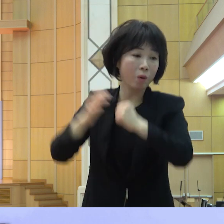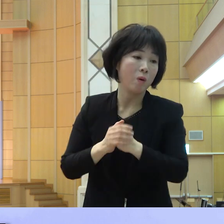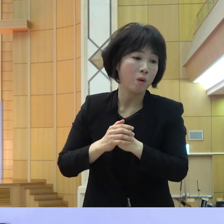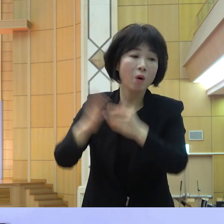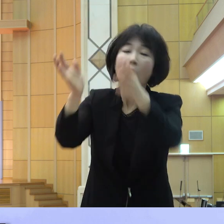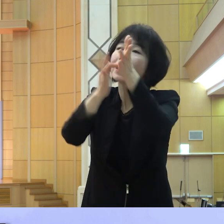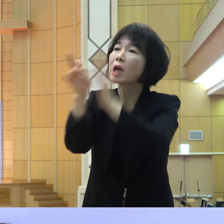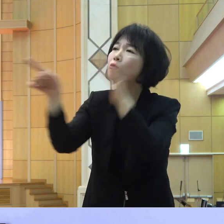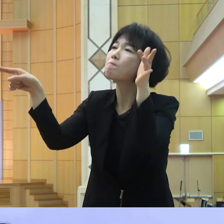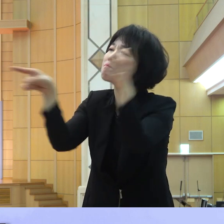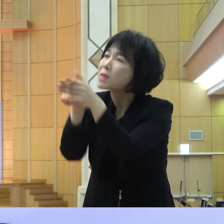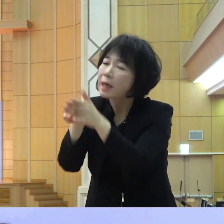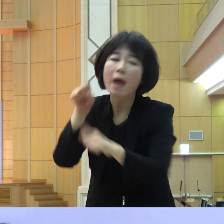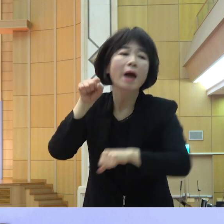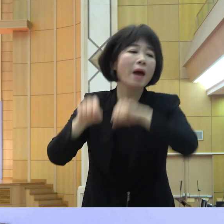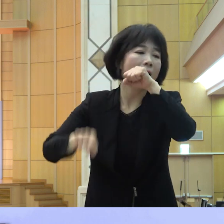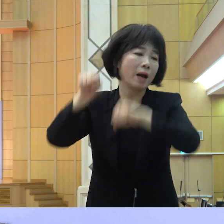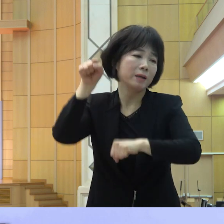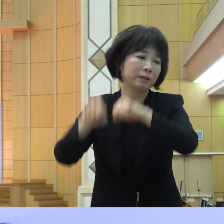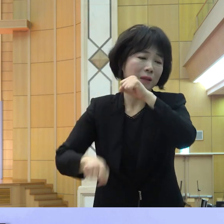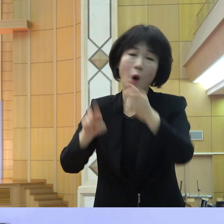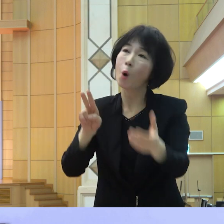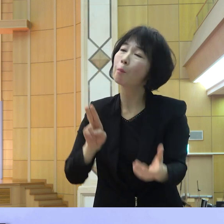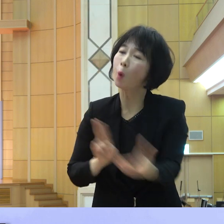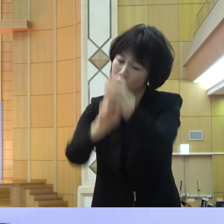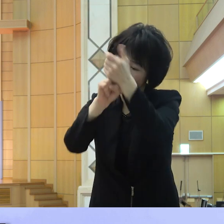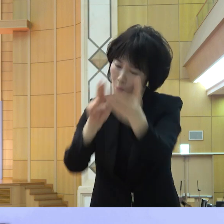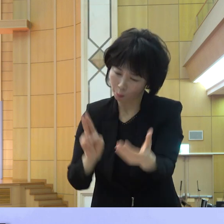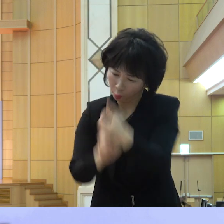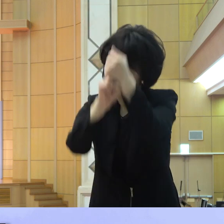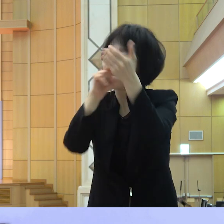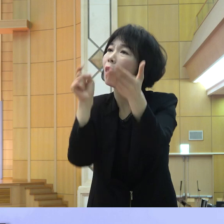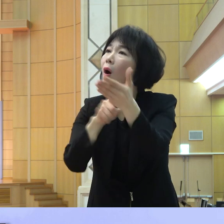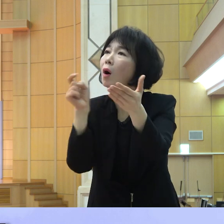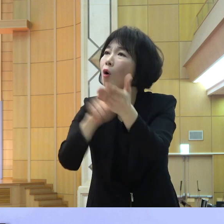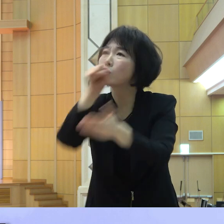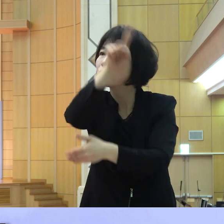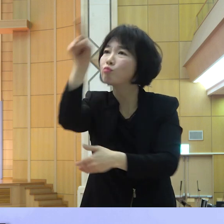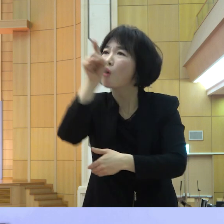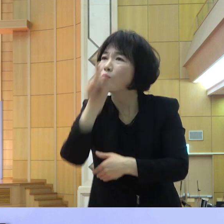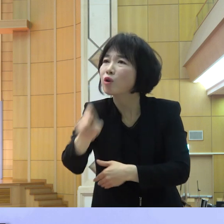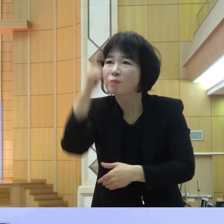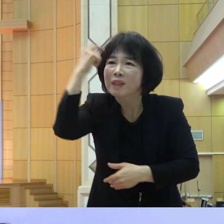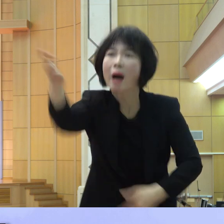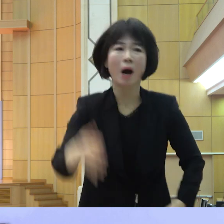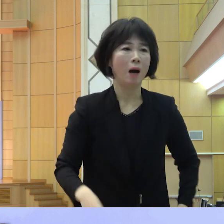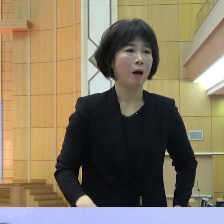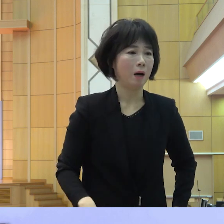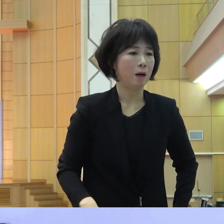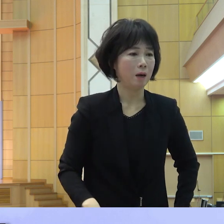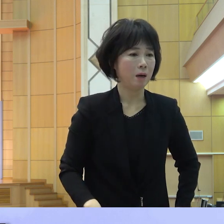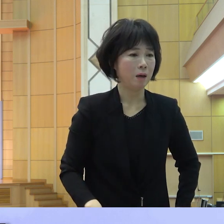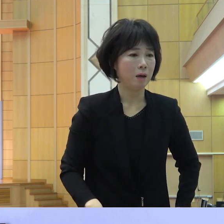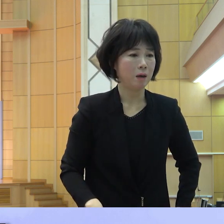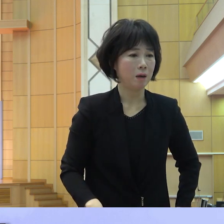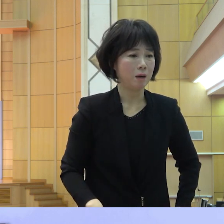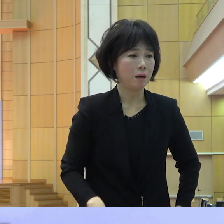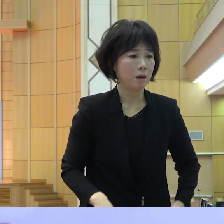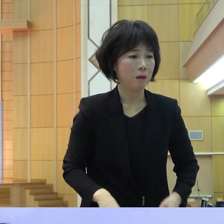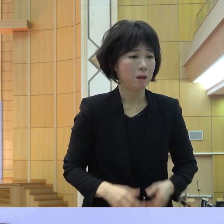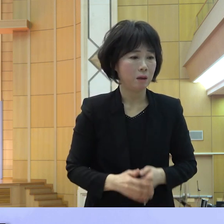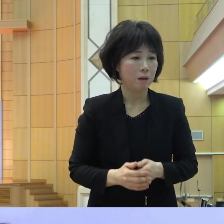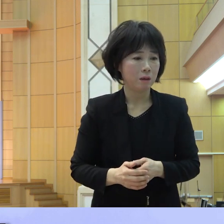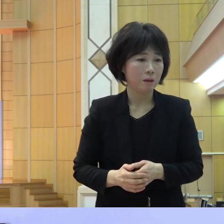영생하도록 하는 양식을 위해서 일하라 그랬으니까, 그게 하나님이 있는데 예수 믿으라고 했으니까 그걸 좀 확실히 우리가